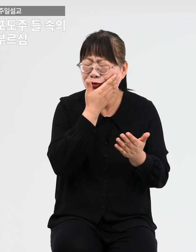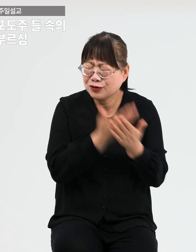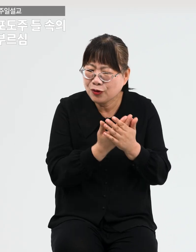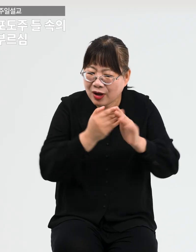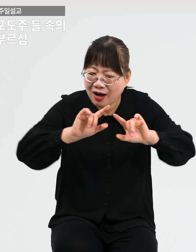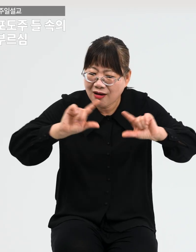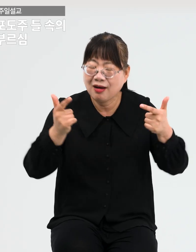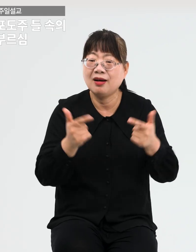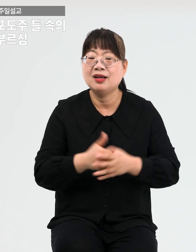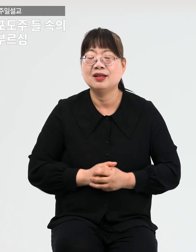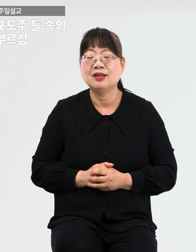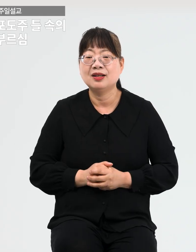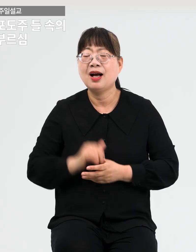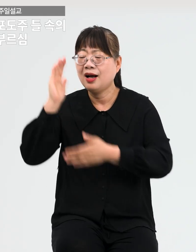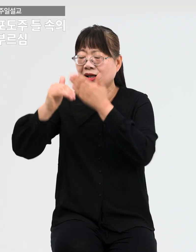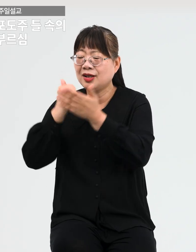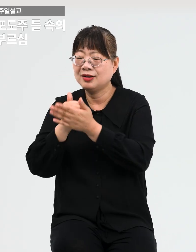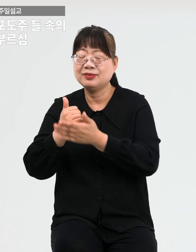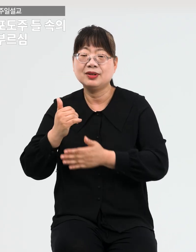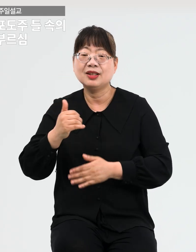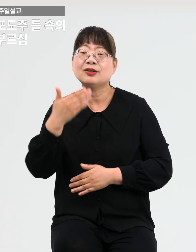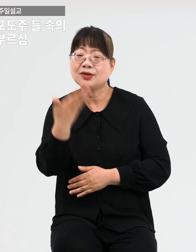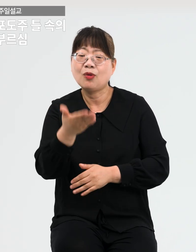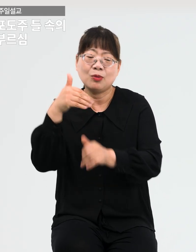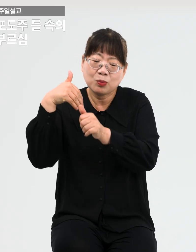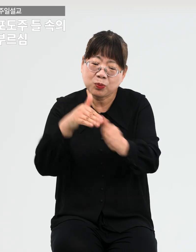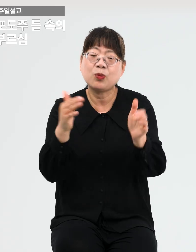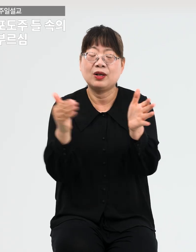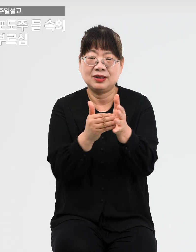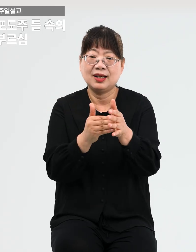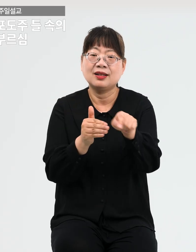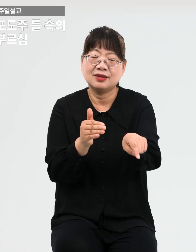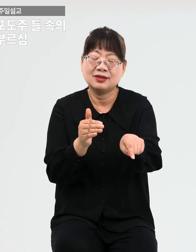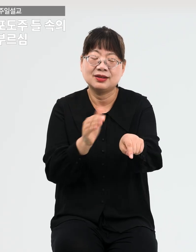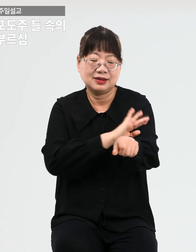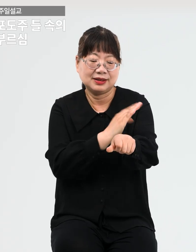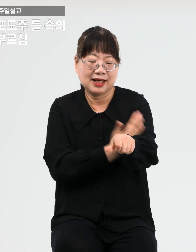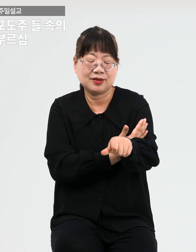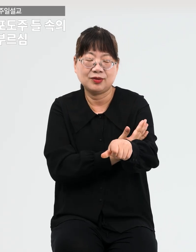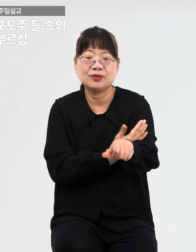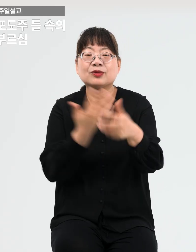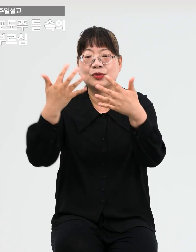않아. 내가 너를 보냈잖아. 이게 자격이에요.